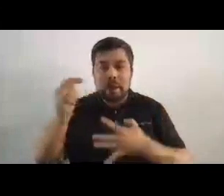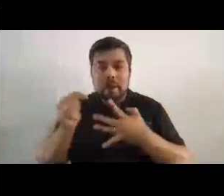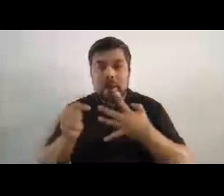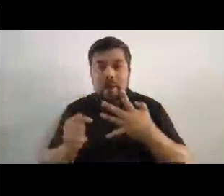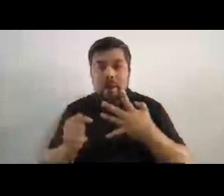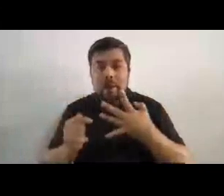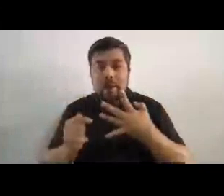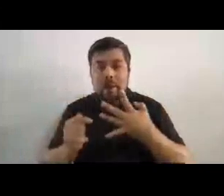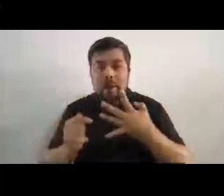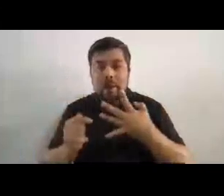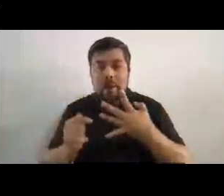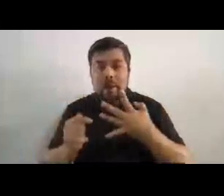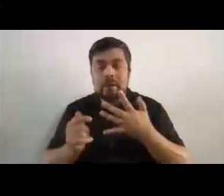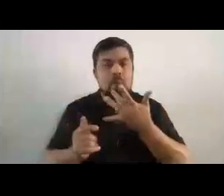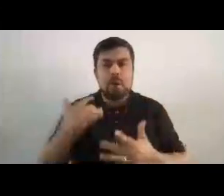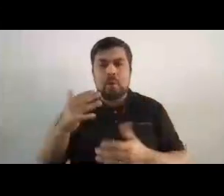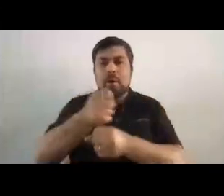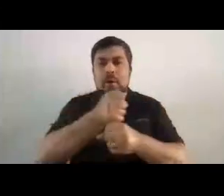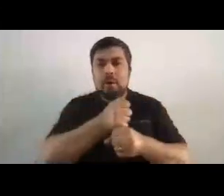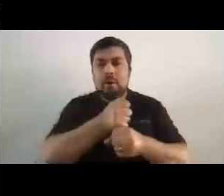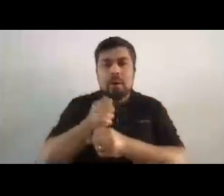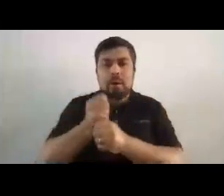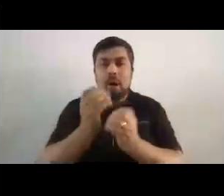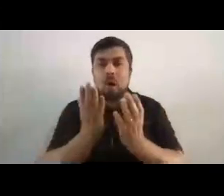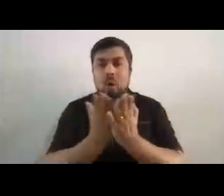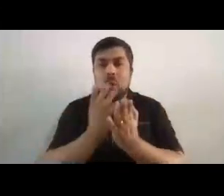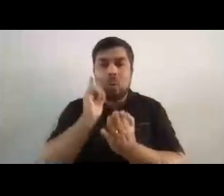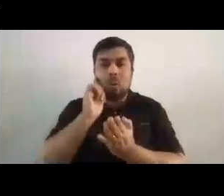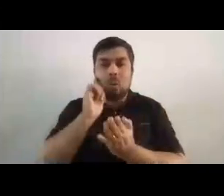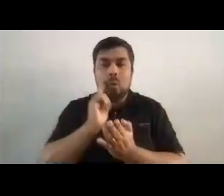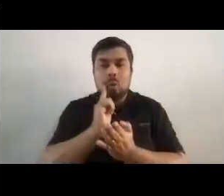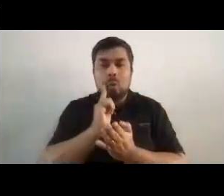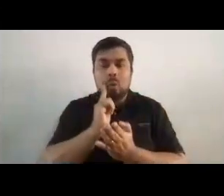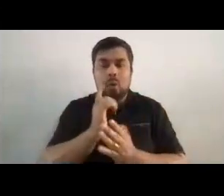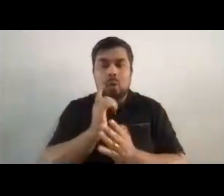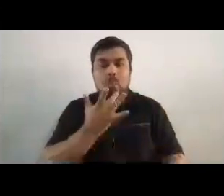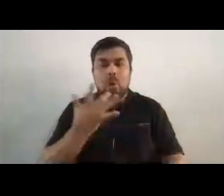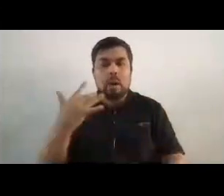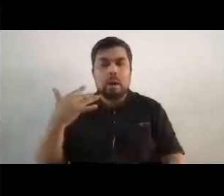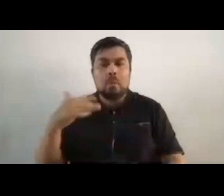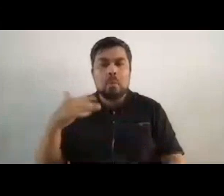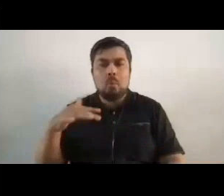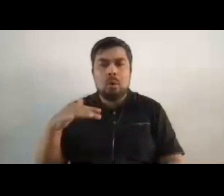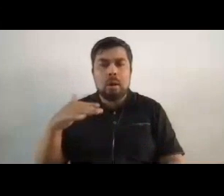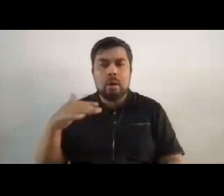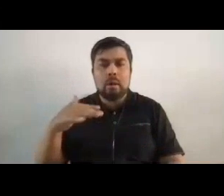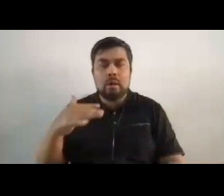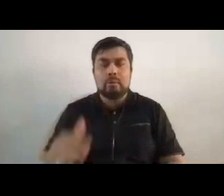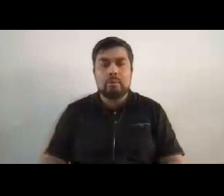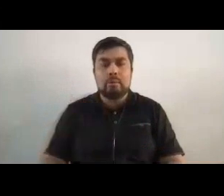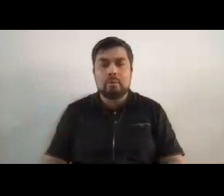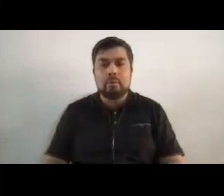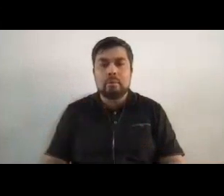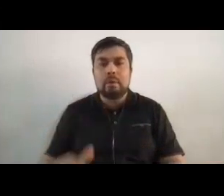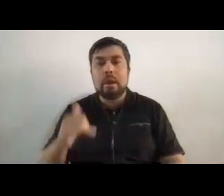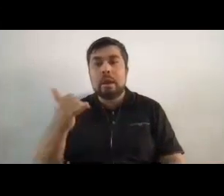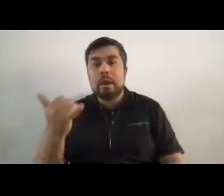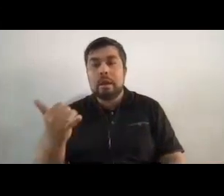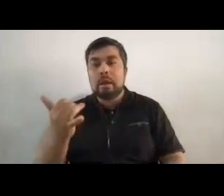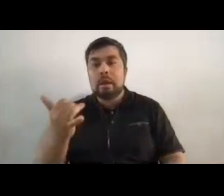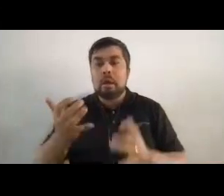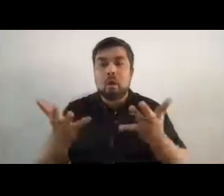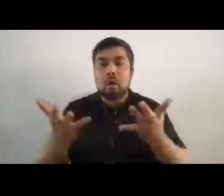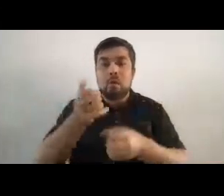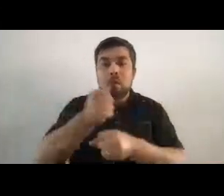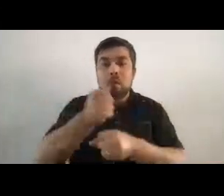sordos, qué era lo esencial que había que trabajar con ellos y cómo trabajar con ellos, es decir, sus